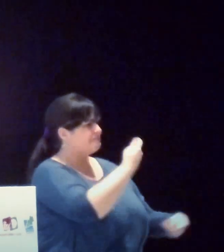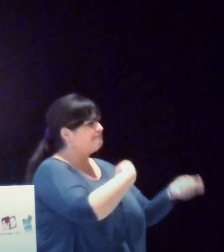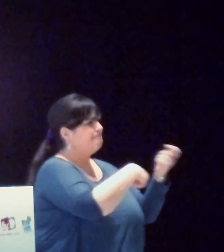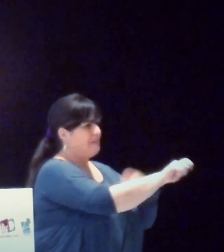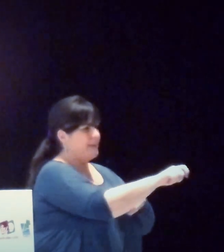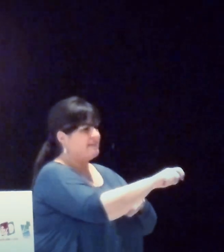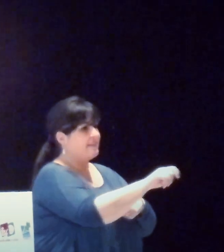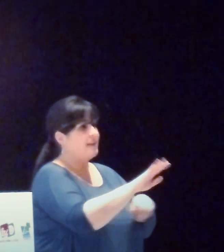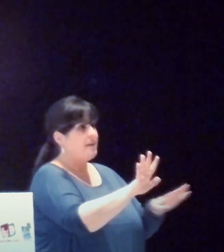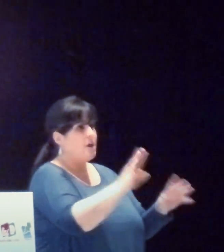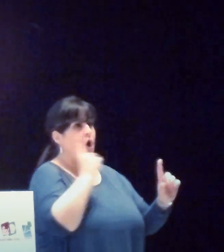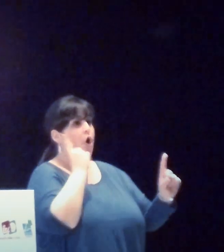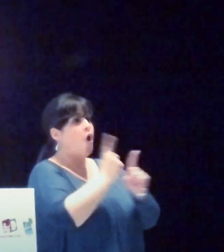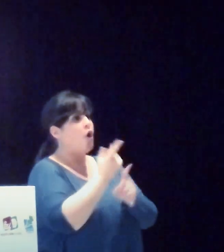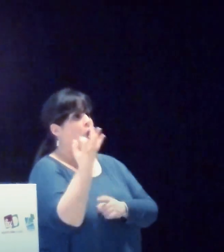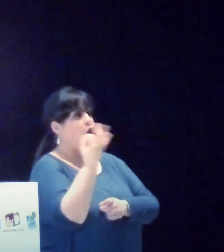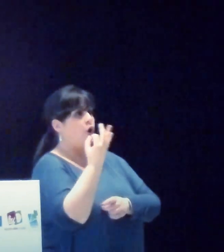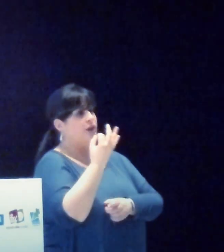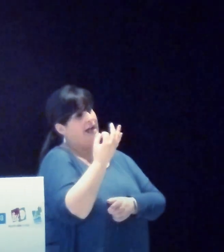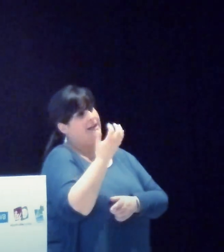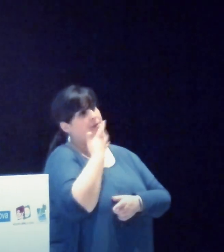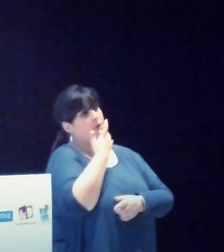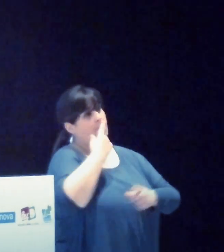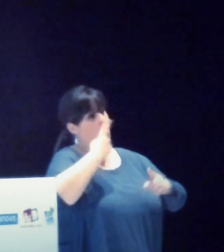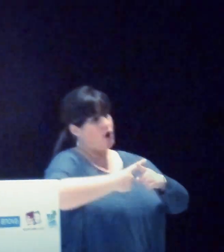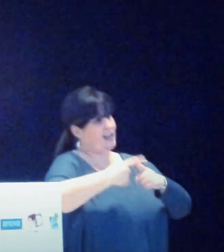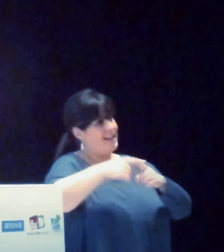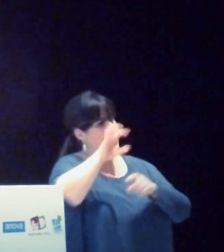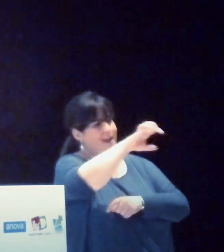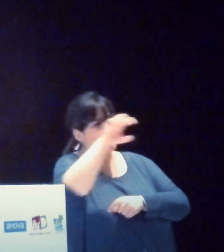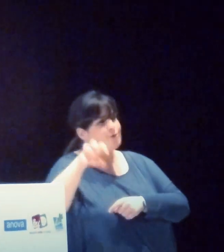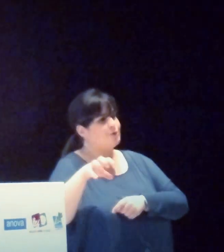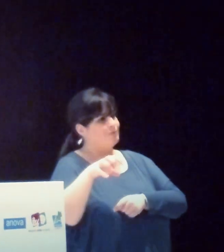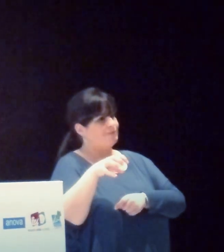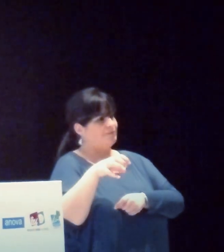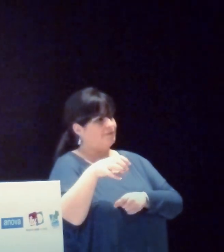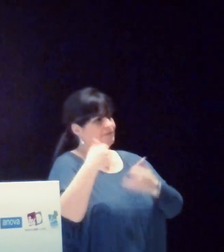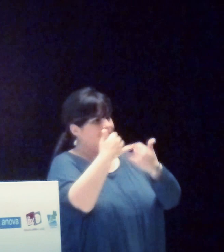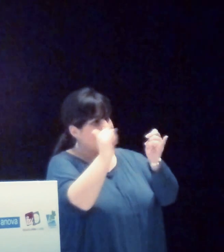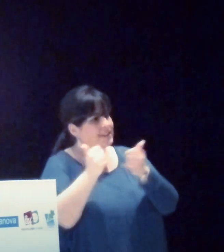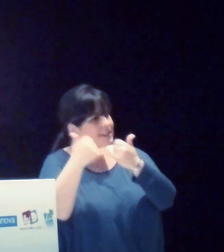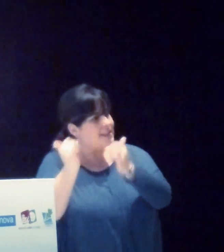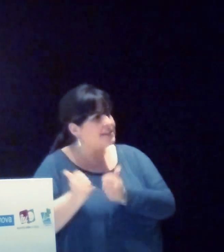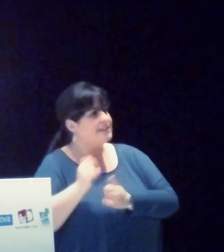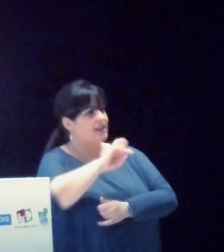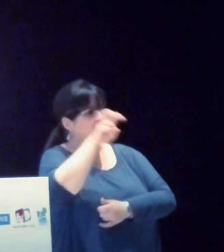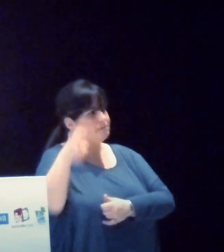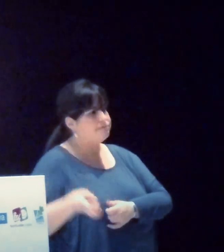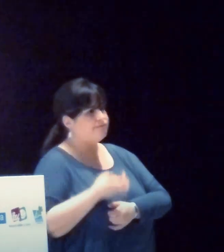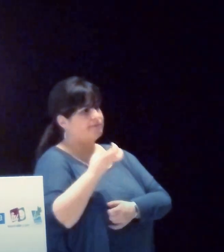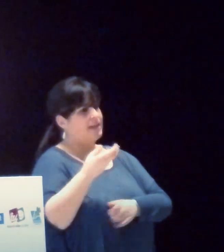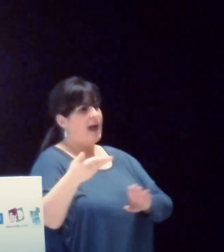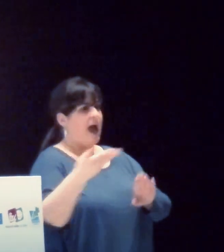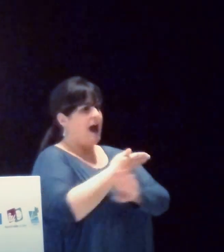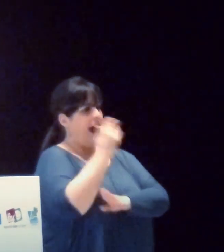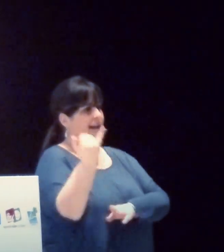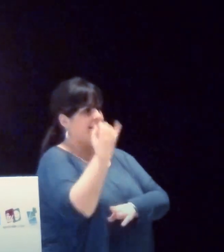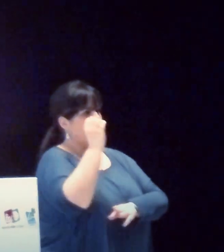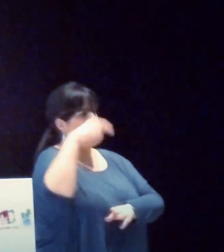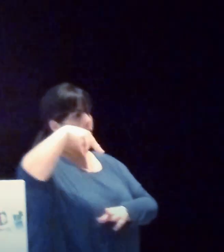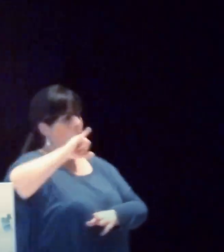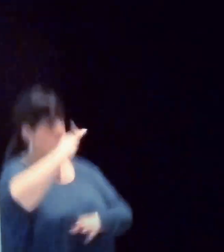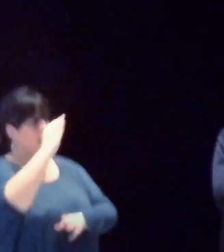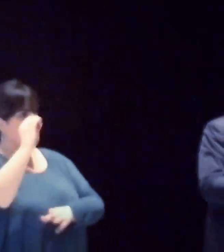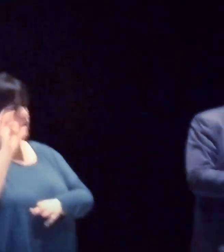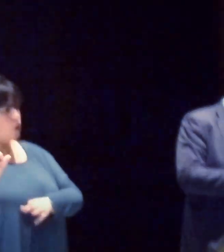Peloponoso, Peloponeso e os arquipélagos gregos, do Exeo e antes do Xónico. Dende os